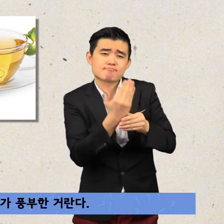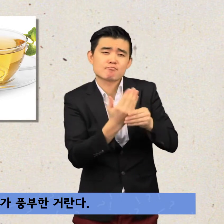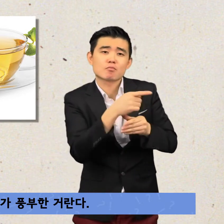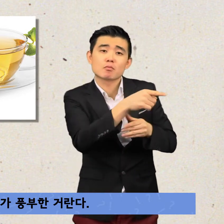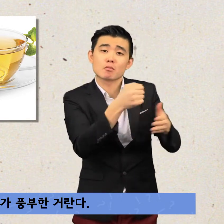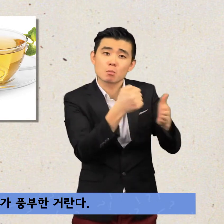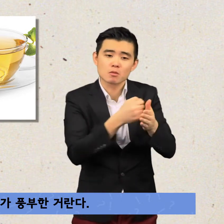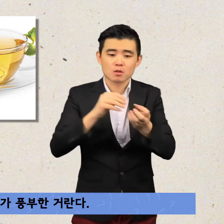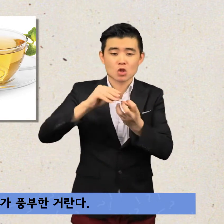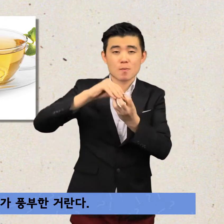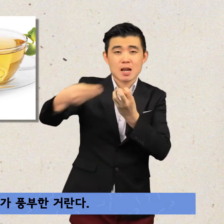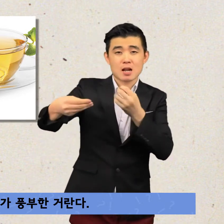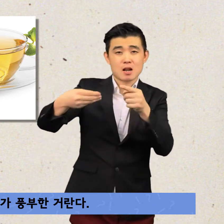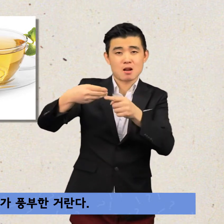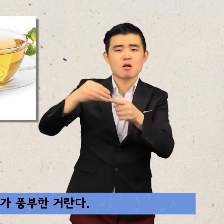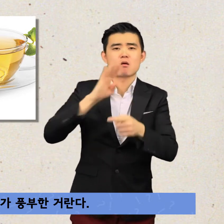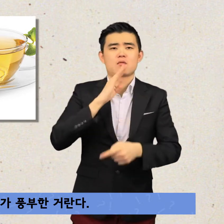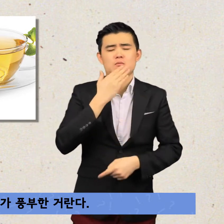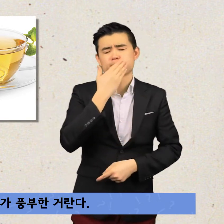풍부한 거란다.